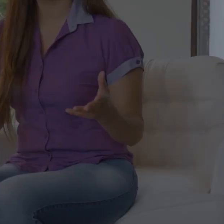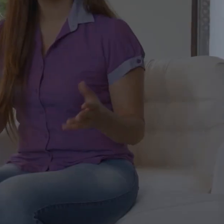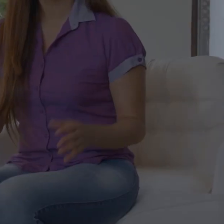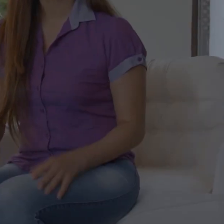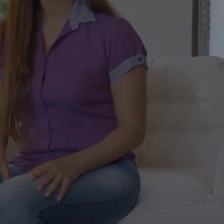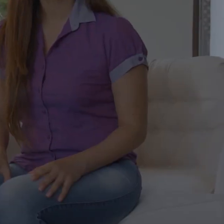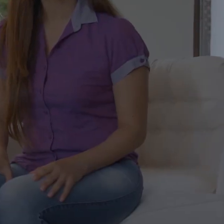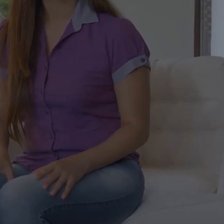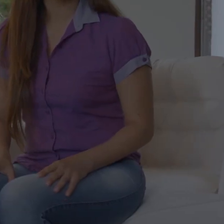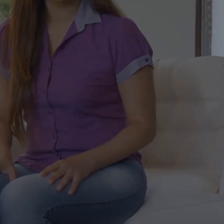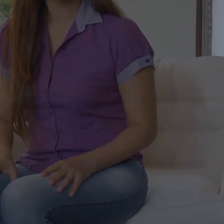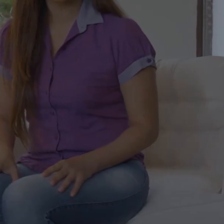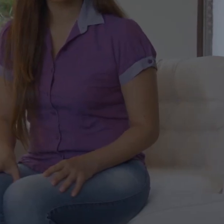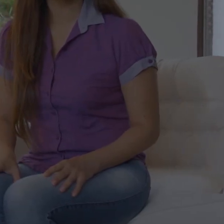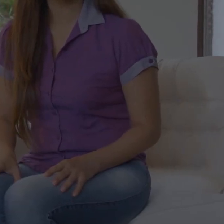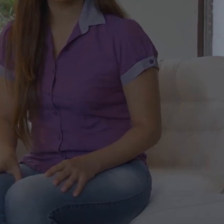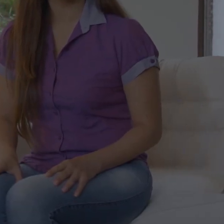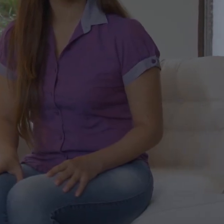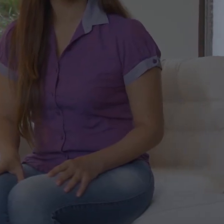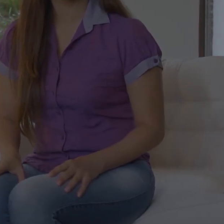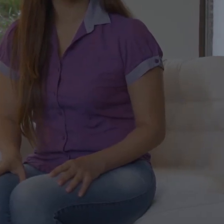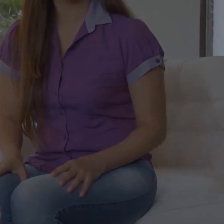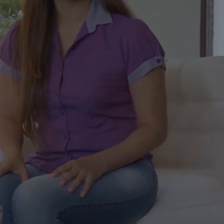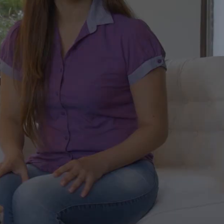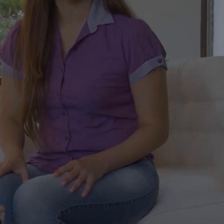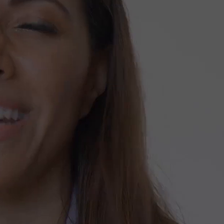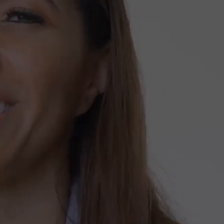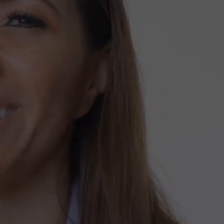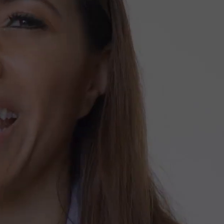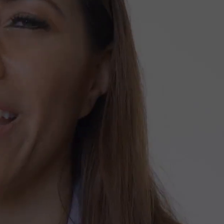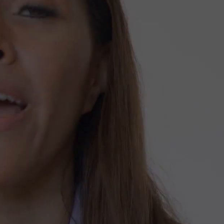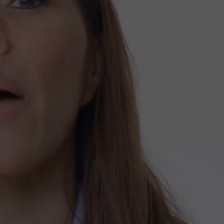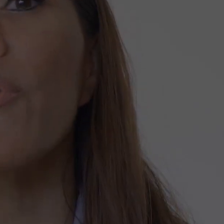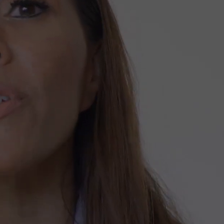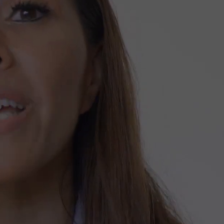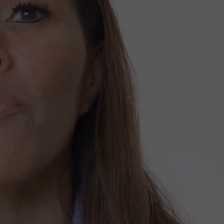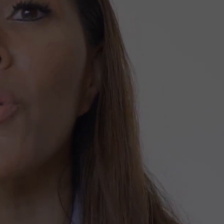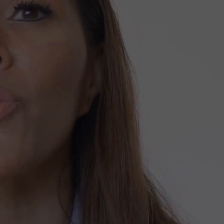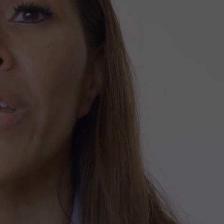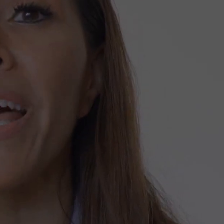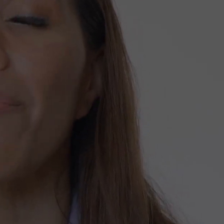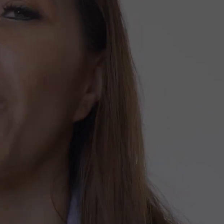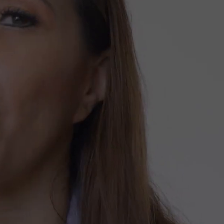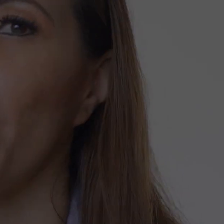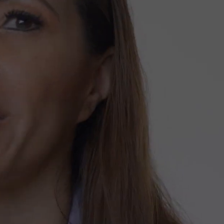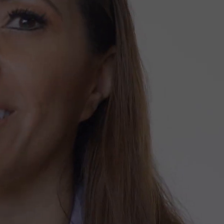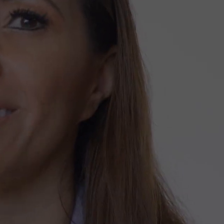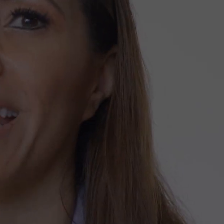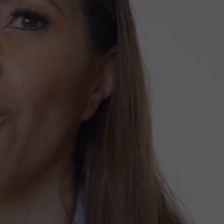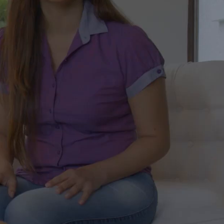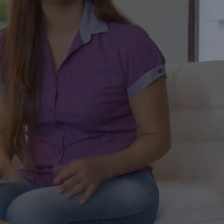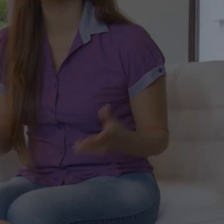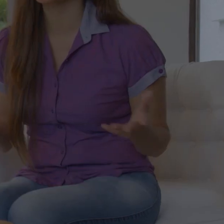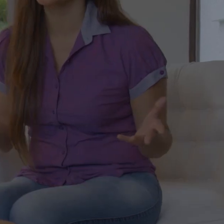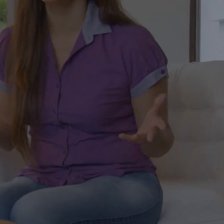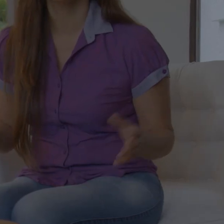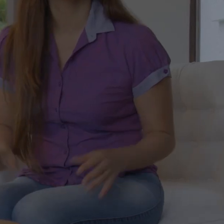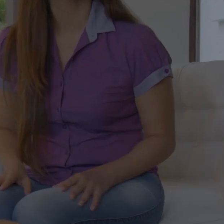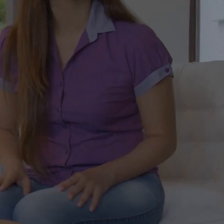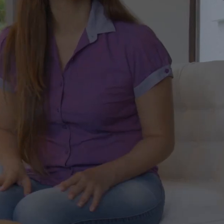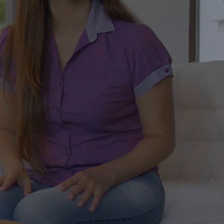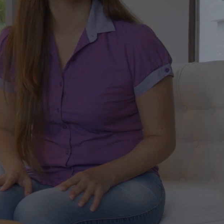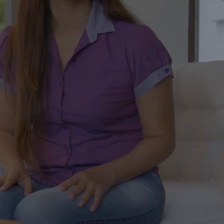A veces es necesario reiniciar las cosas para que funcionen bien. Resetear. Aprovechar la oportunidad para volver a intentarlo.